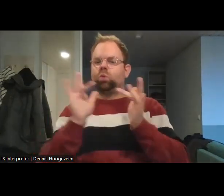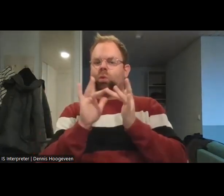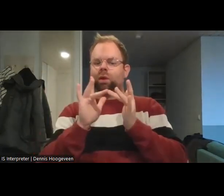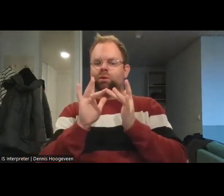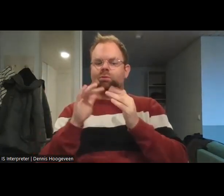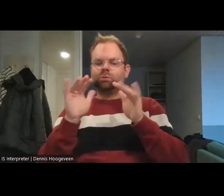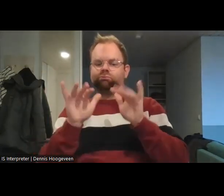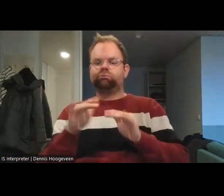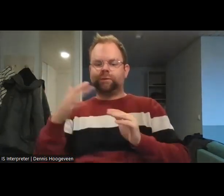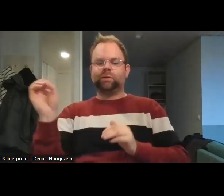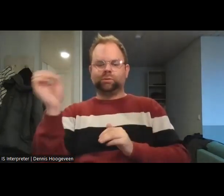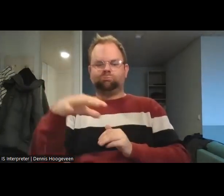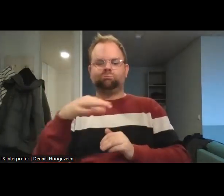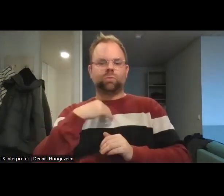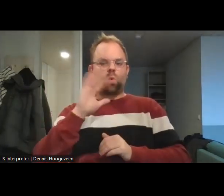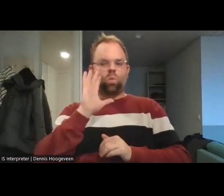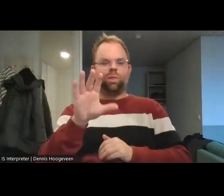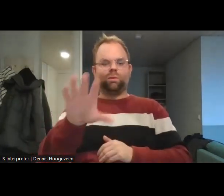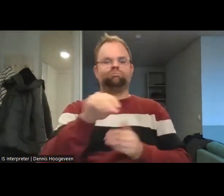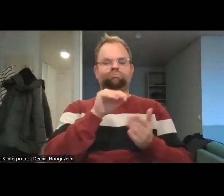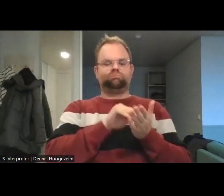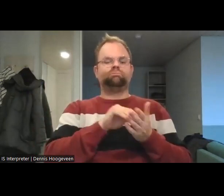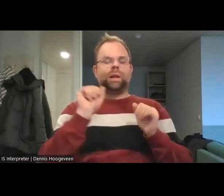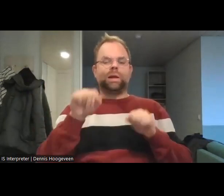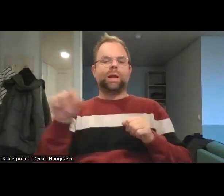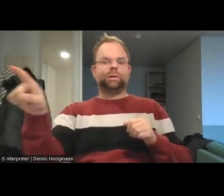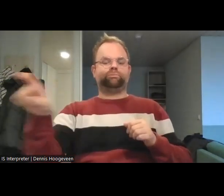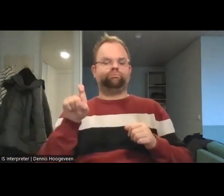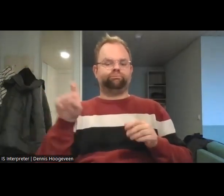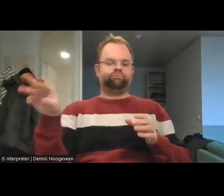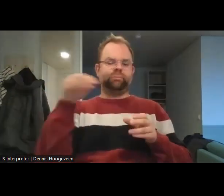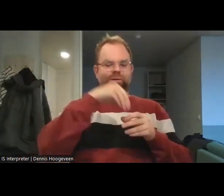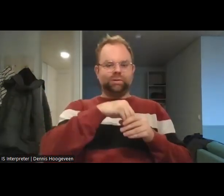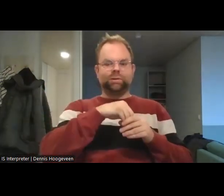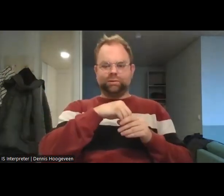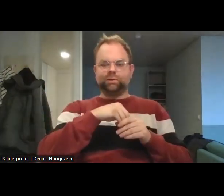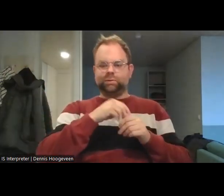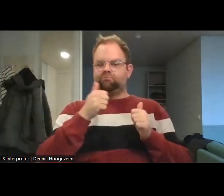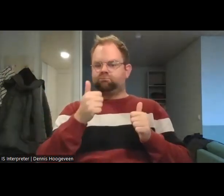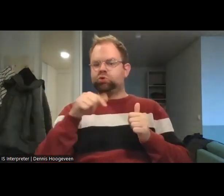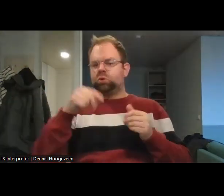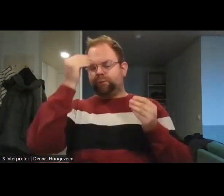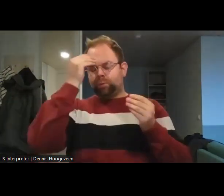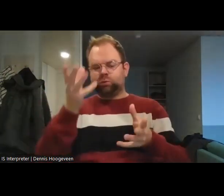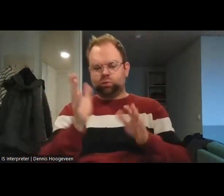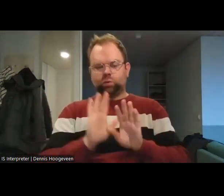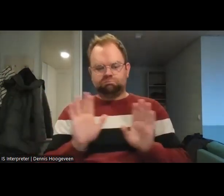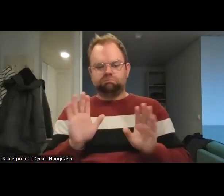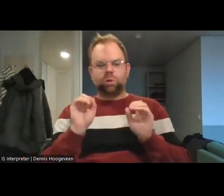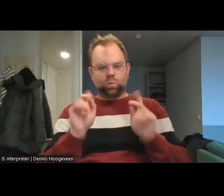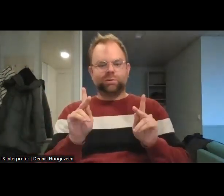Et aussi, juste pour votre information, il y a aussi un